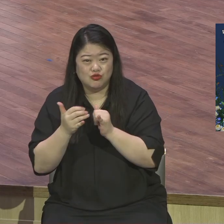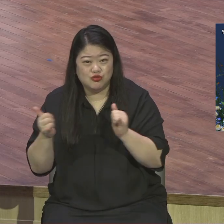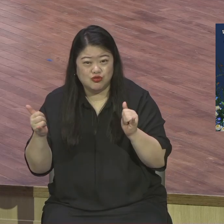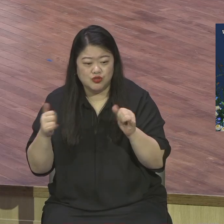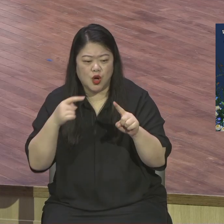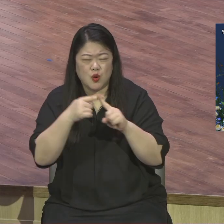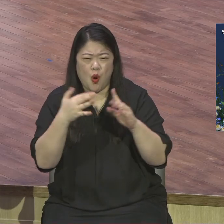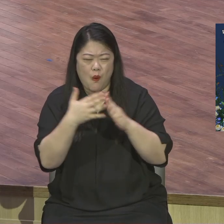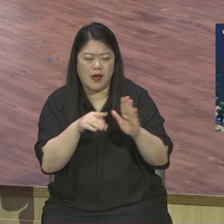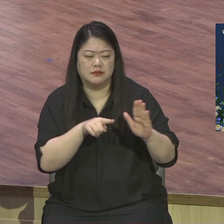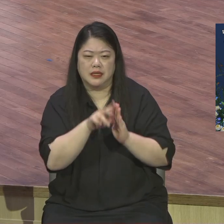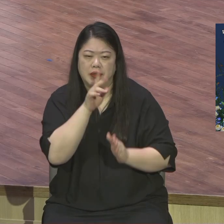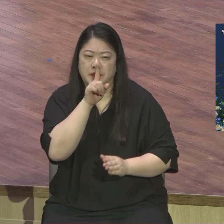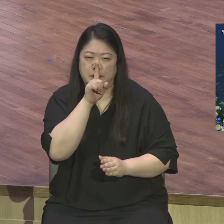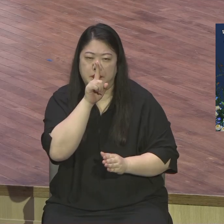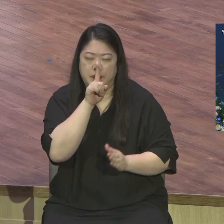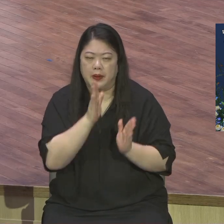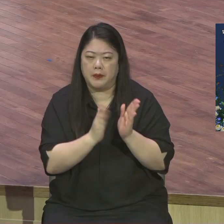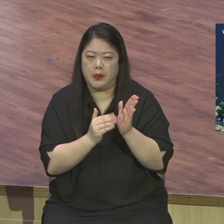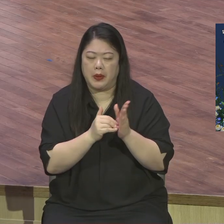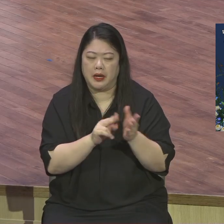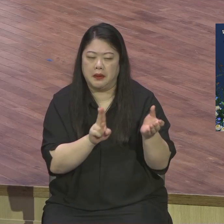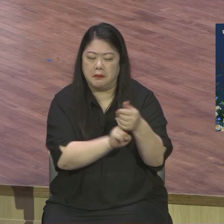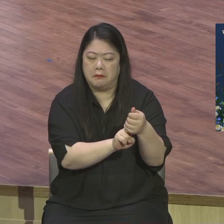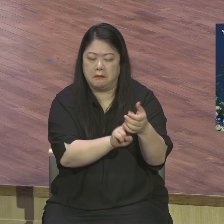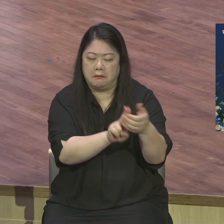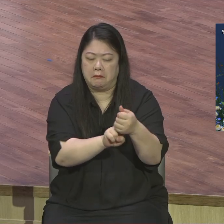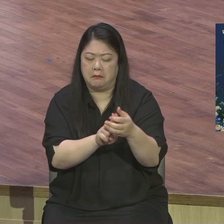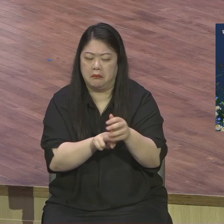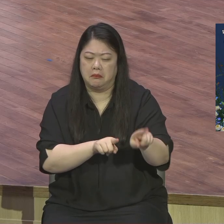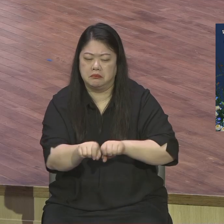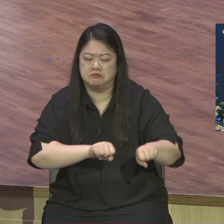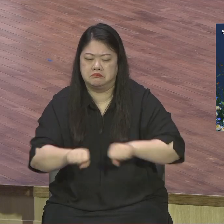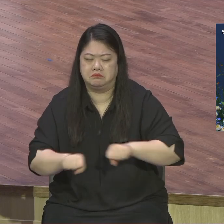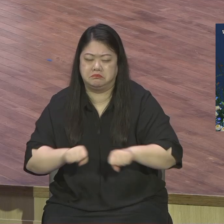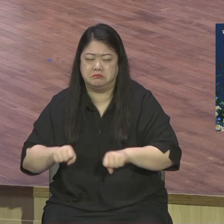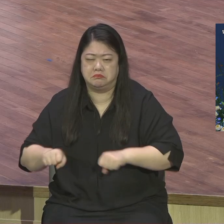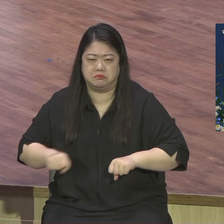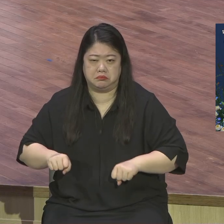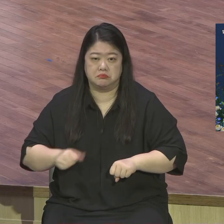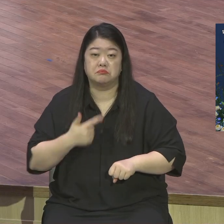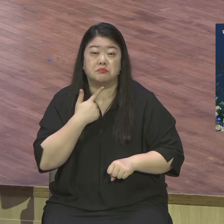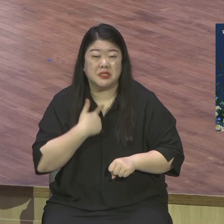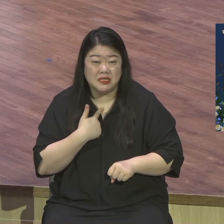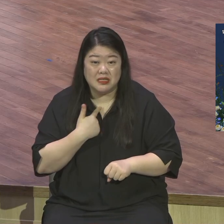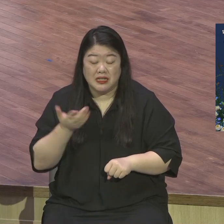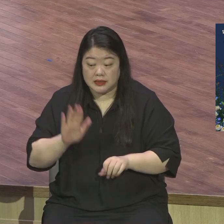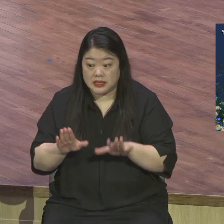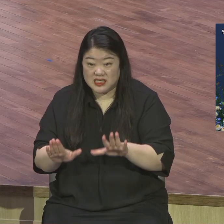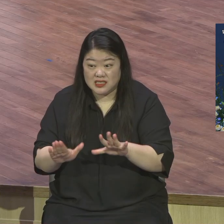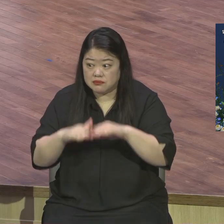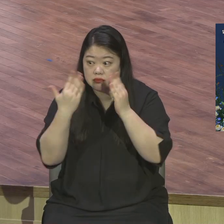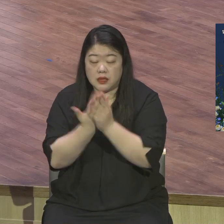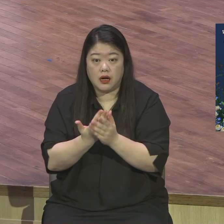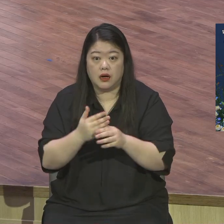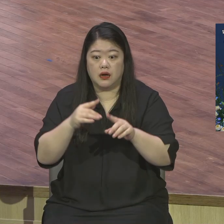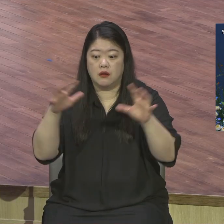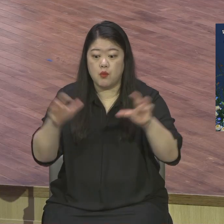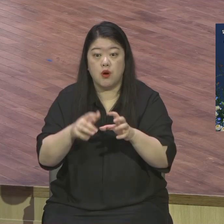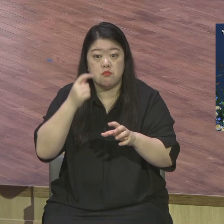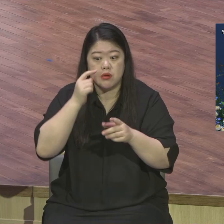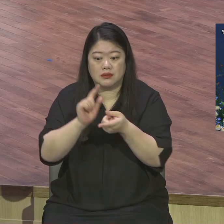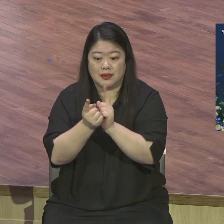전부하기 때문에 뭐뭐이 때문에 신천지 출숙군들이 활동을 어떻게 하느냐 이제는